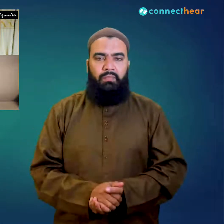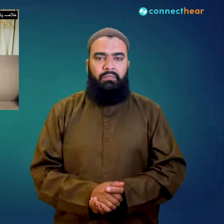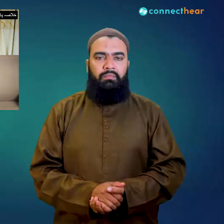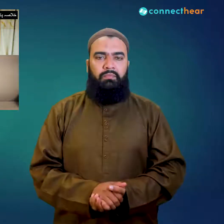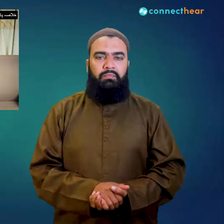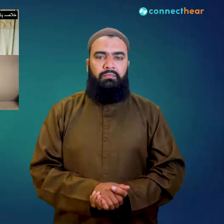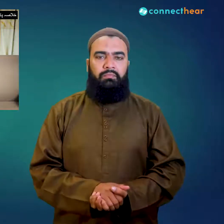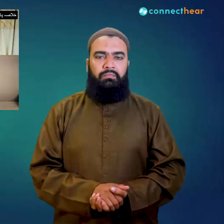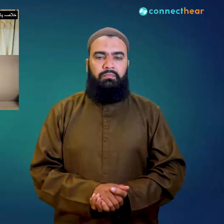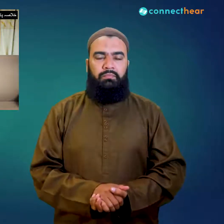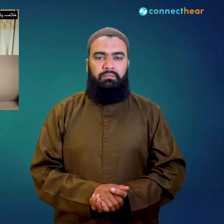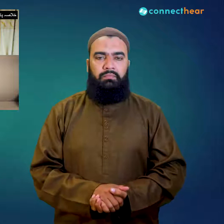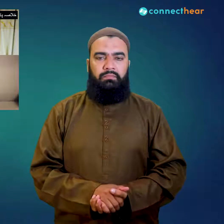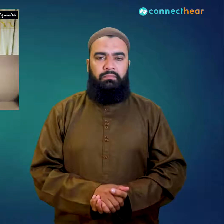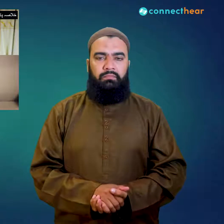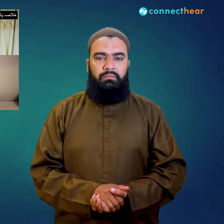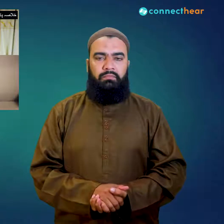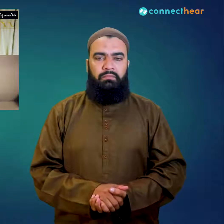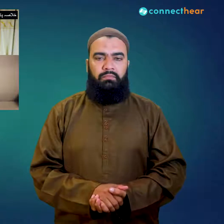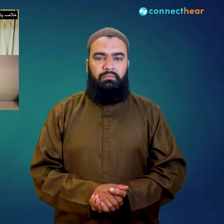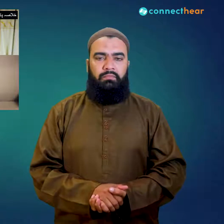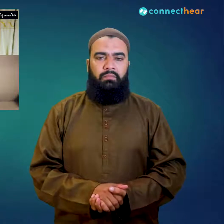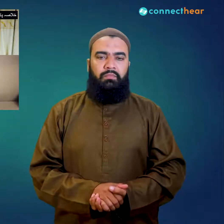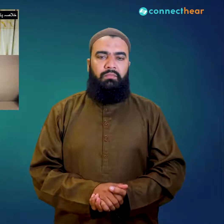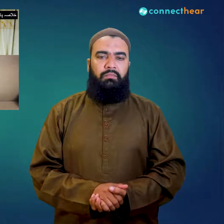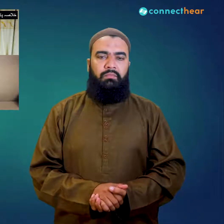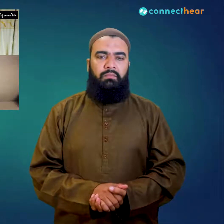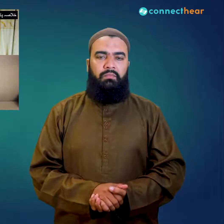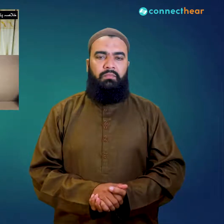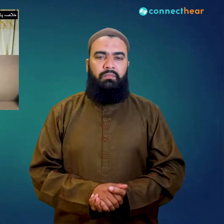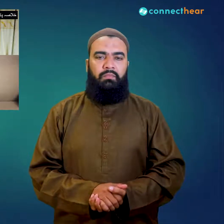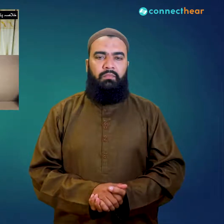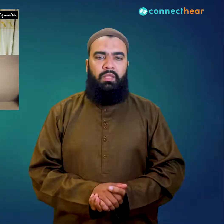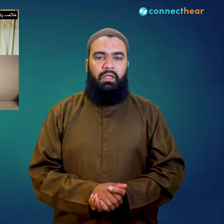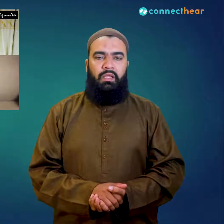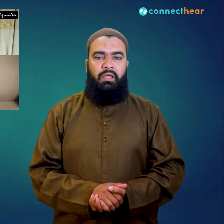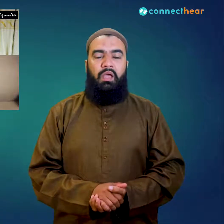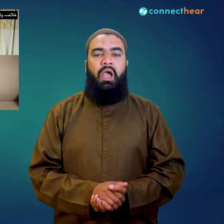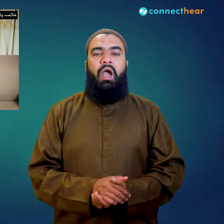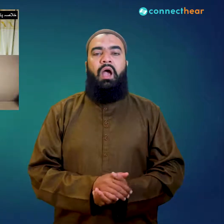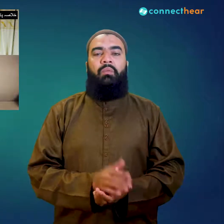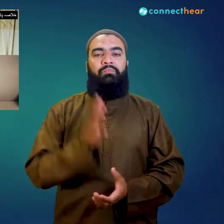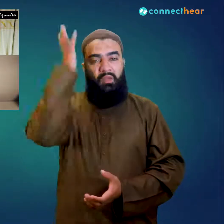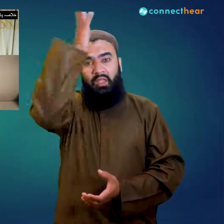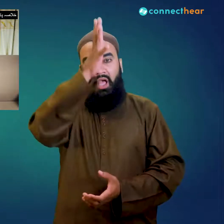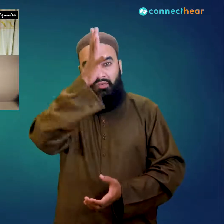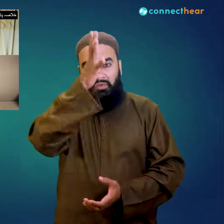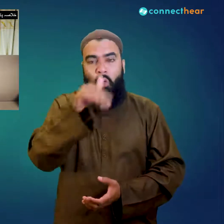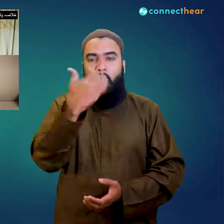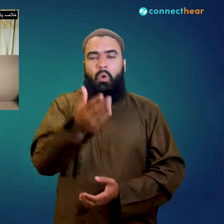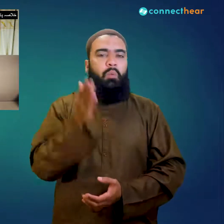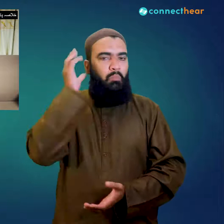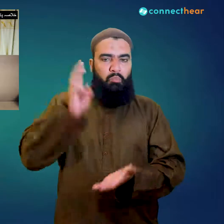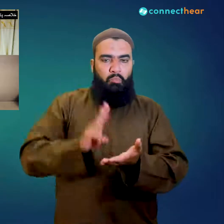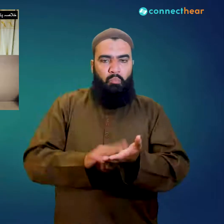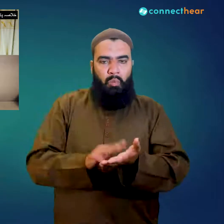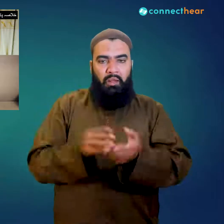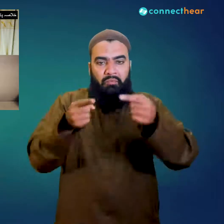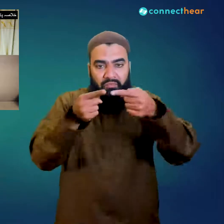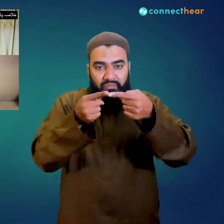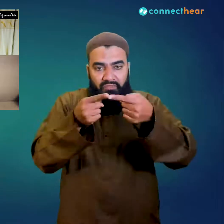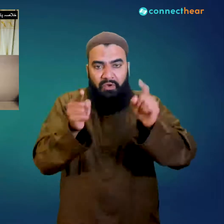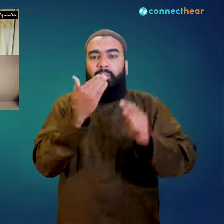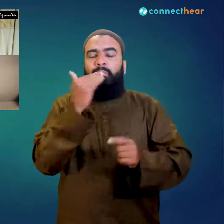چیز اللہ رب العزت نے قرآن مجید کو رمضان المبارک جیسے بابرکت مہینے میں اس کو نازل